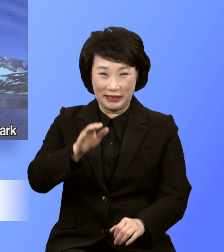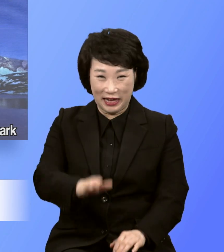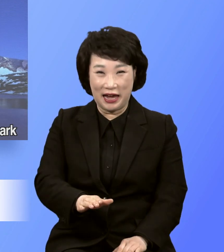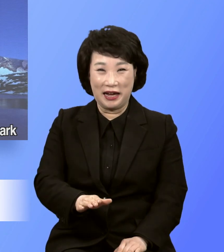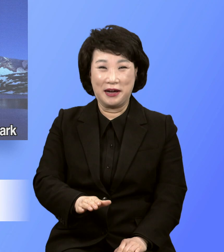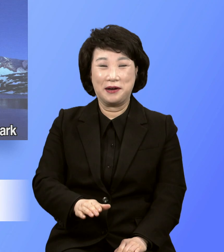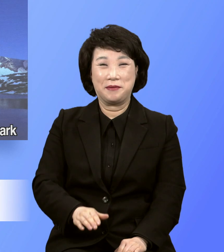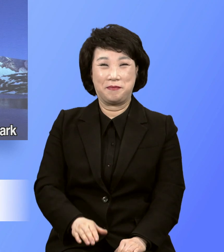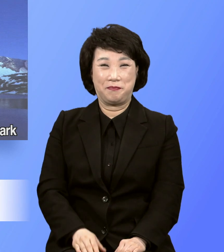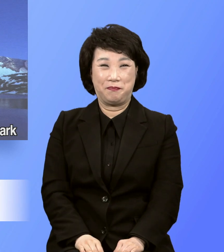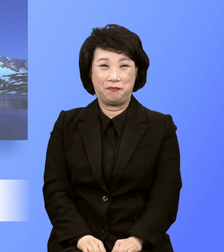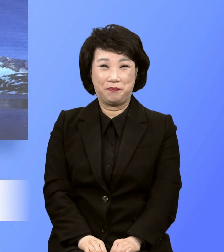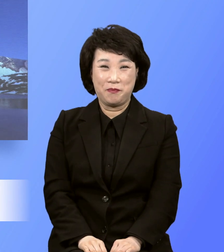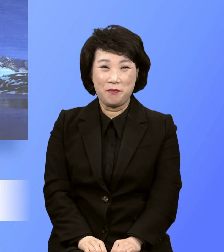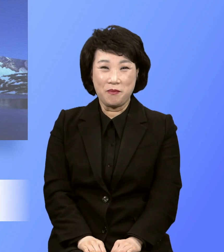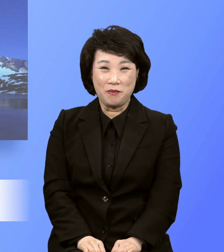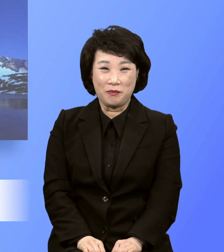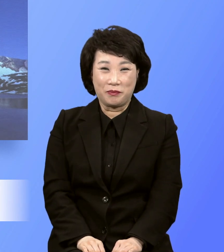지켰습니다.